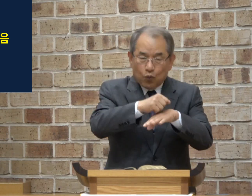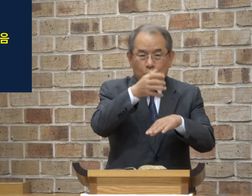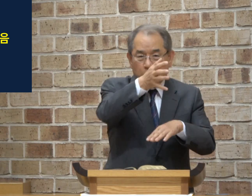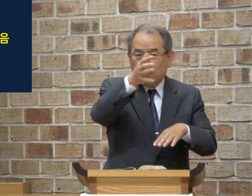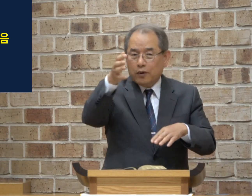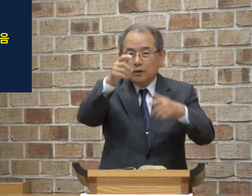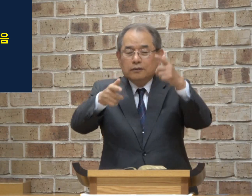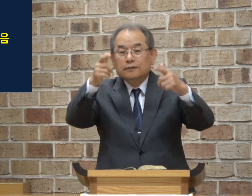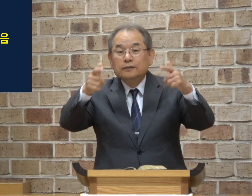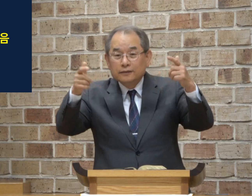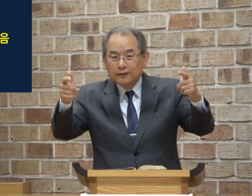주셨는데요.